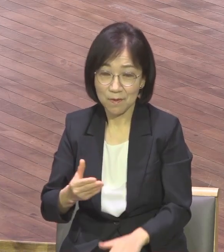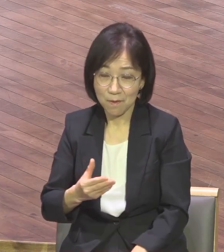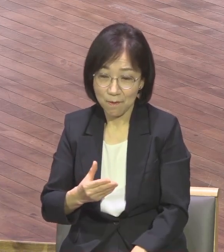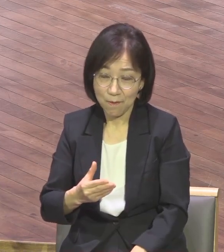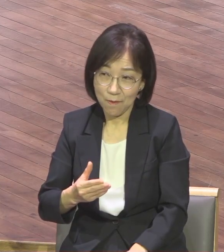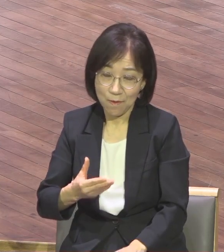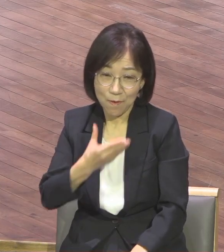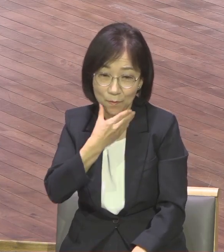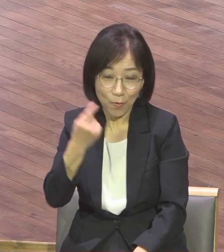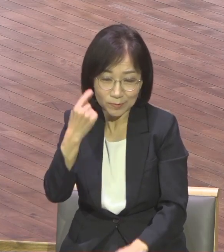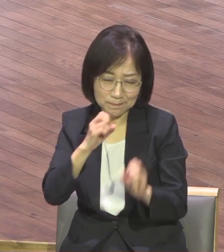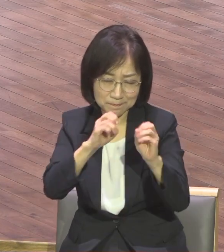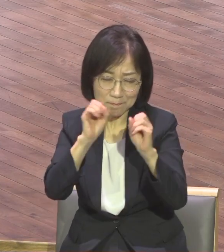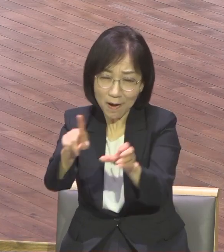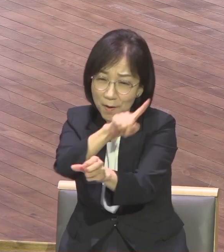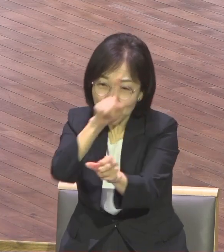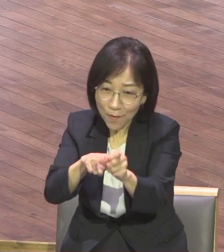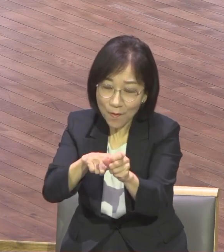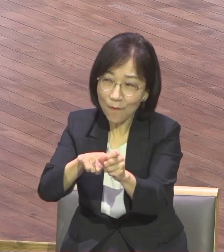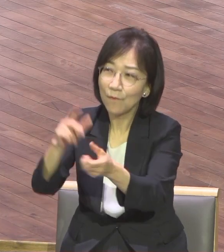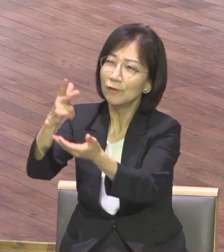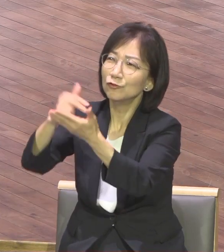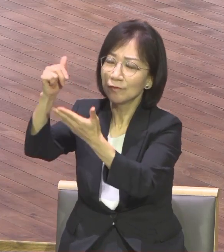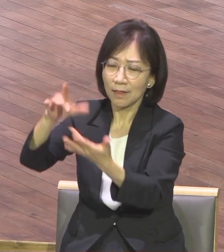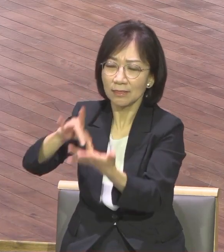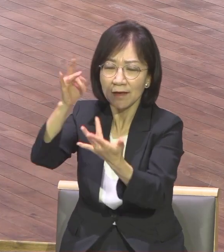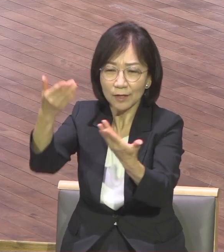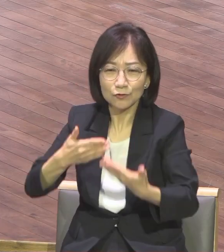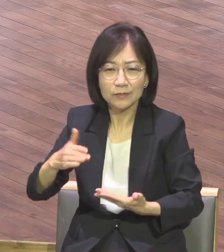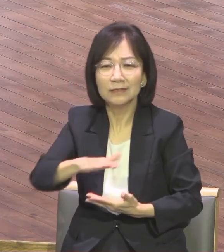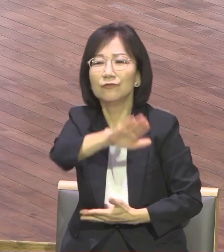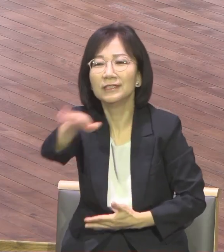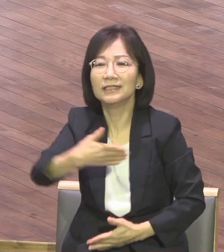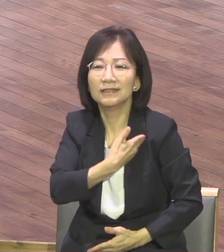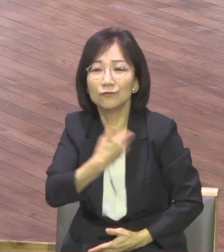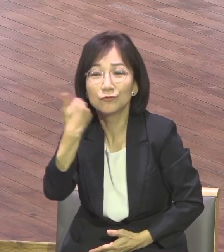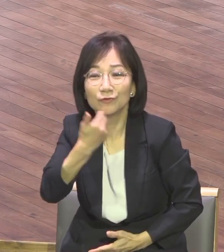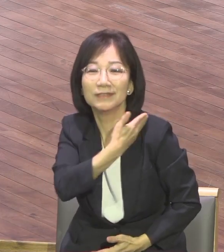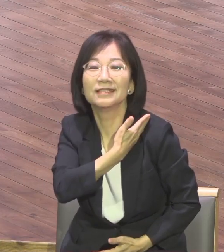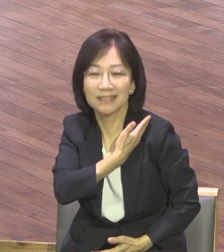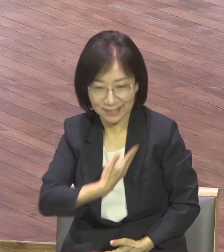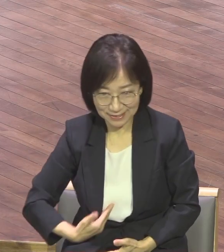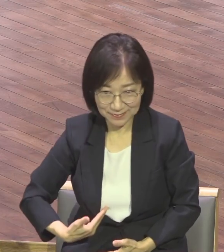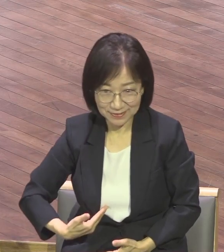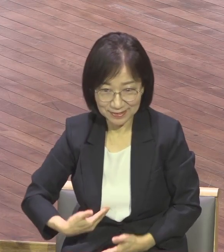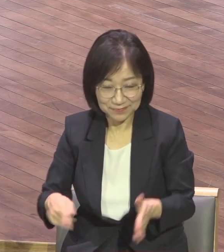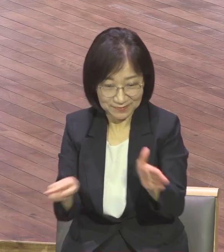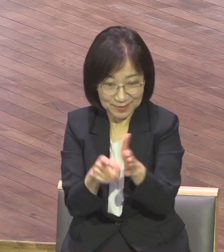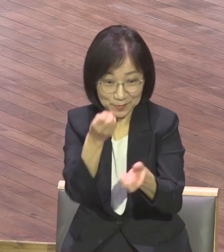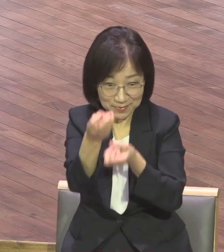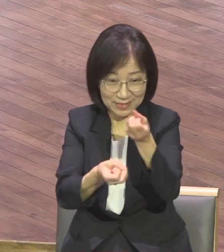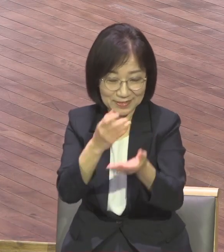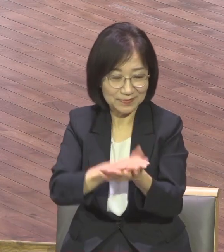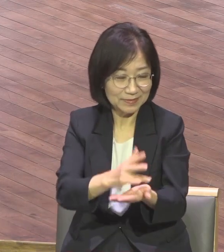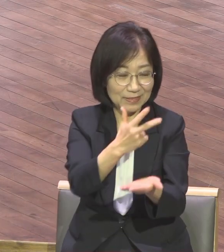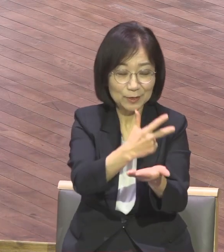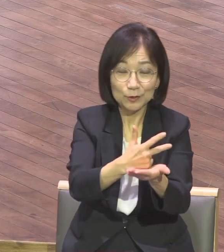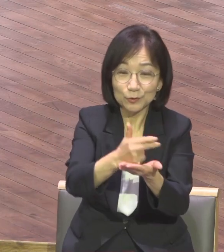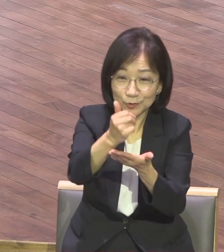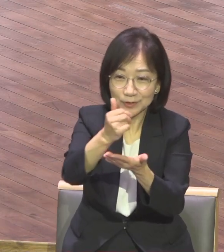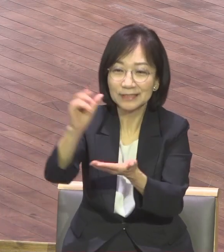위해서 택함 받은 주의 제자들, 우리들인 줄로 믿습니다. 신앙 고백합니다.